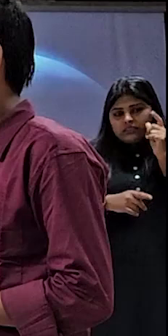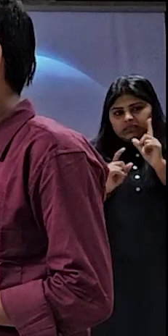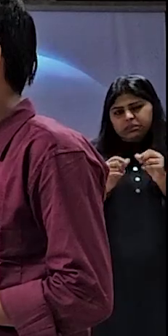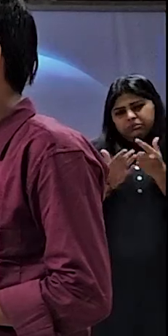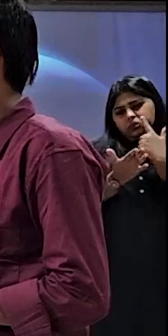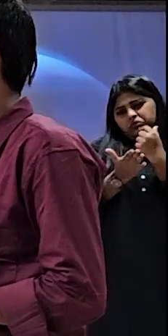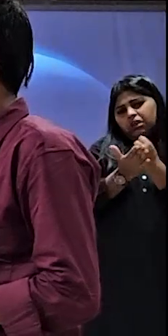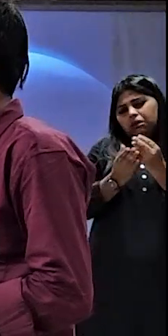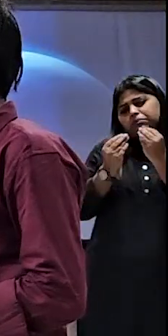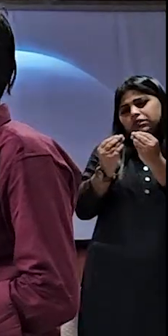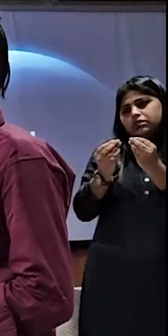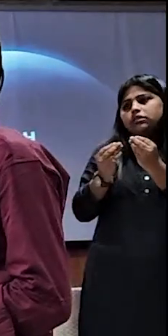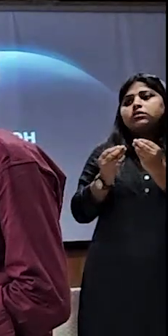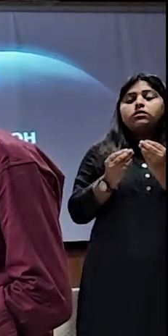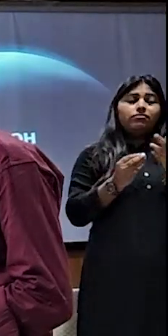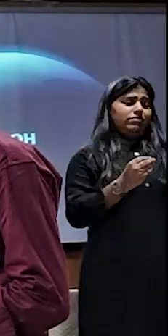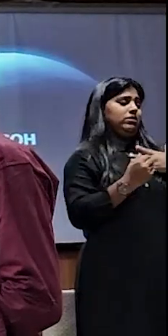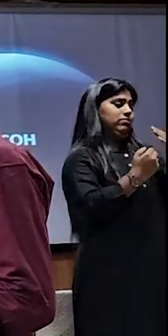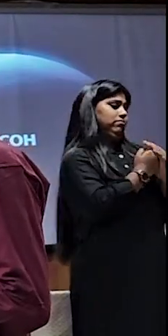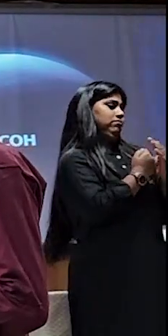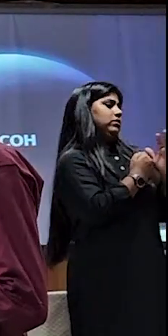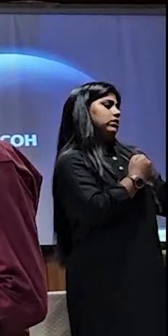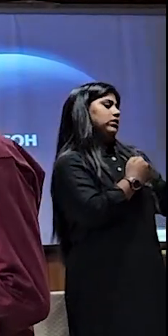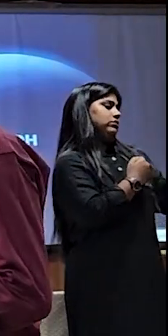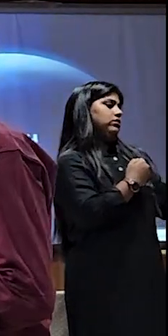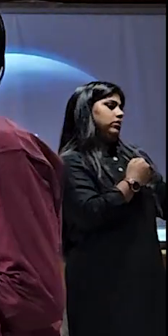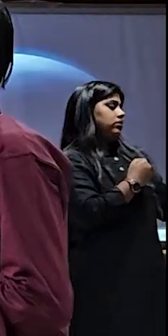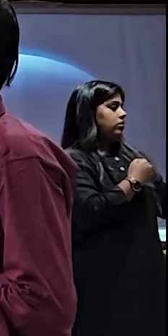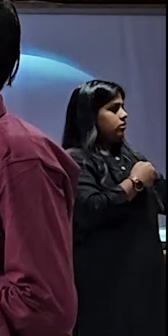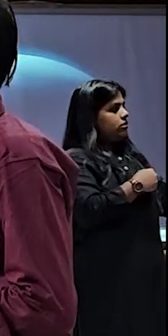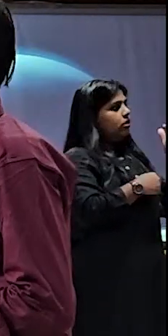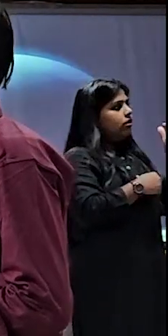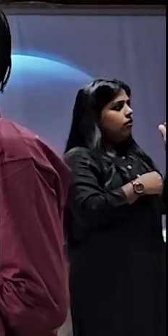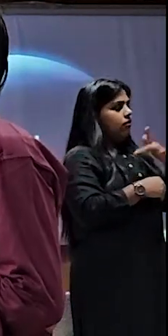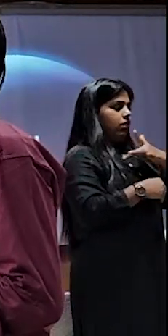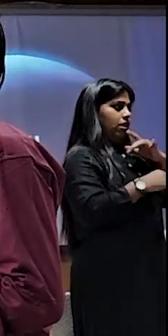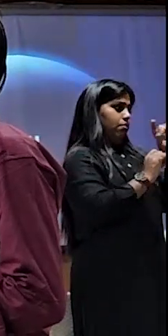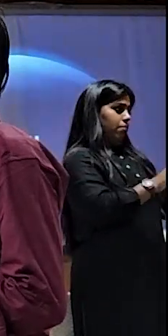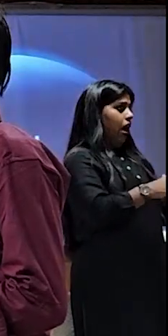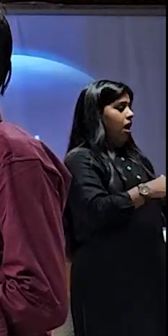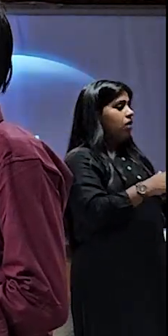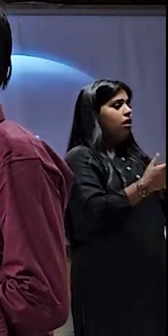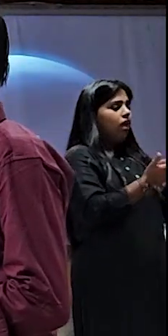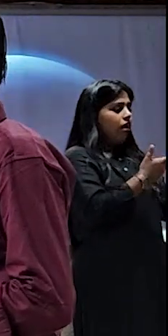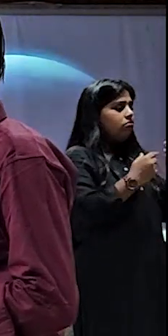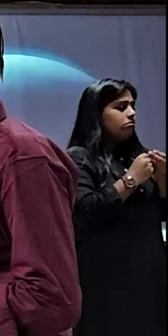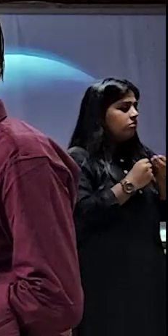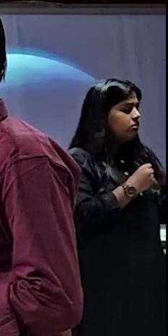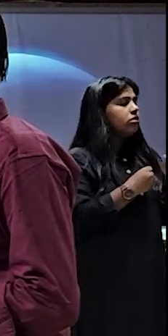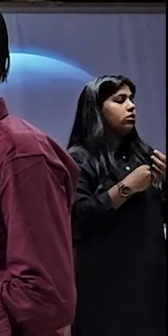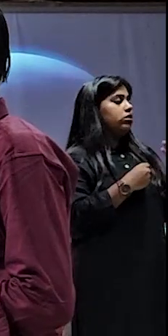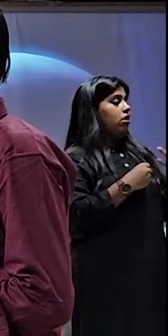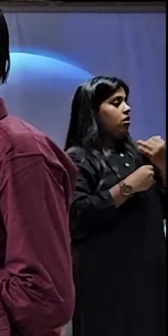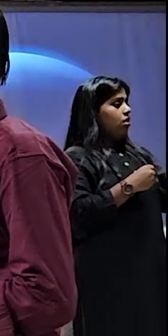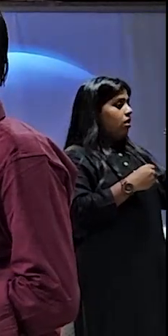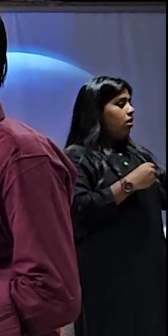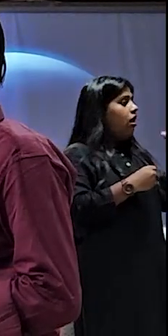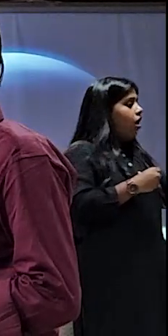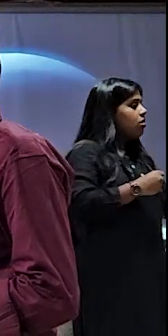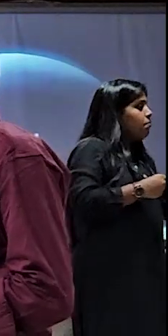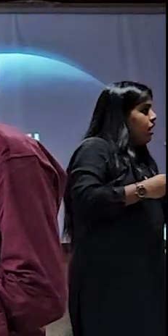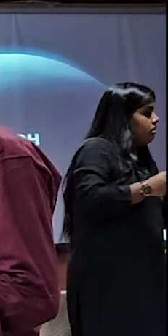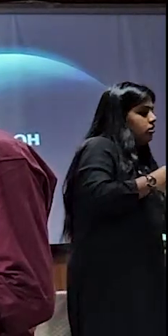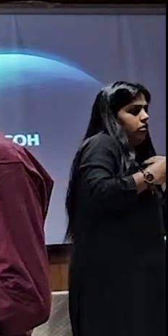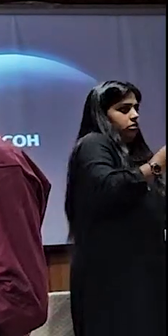डॉक्टर, आप प्लीज कुछ तो बताओ। मैं आपका दर्द समझती हूँ, लेकिन अब हम कुछ नहीं कर सकते। मेरी जानकारी में कोई उपाय नहीं है। आप कुछ